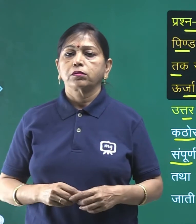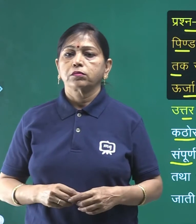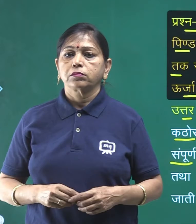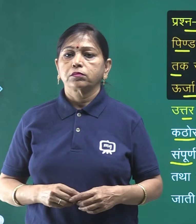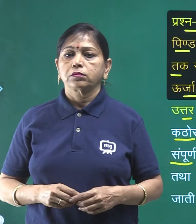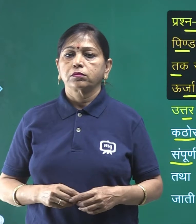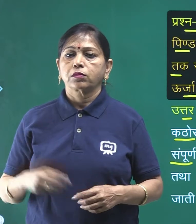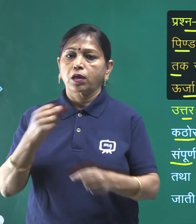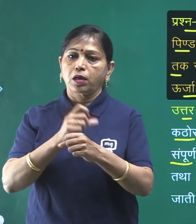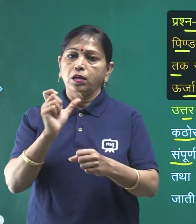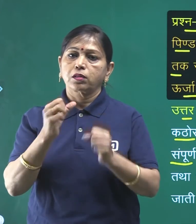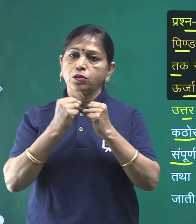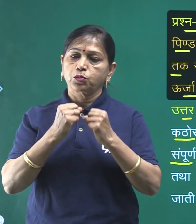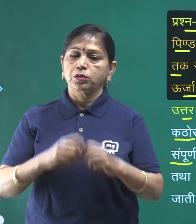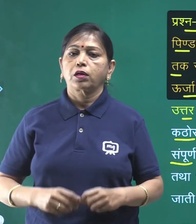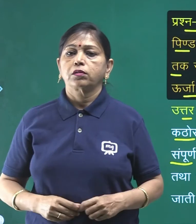गतिज ऊर्जा